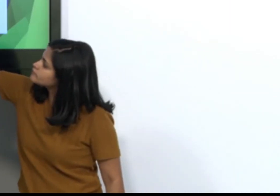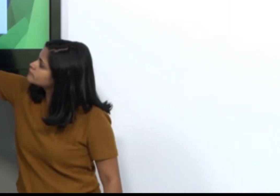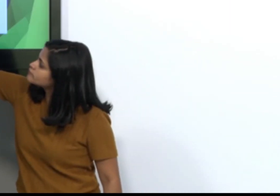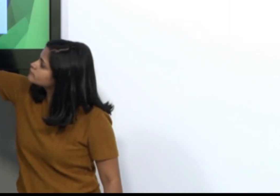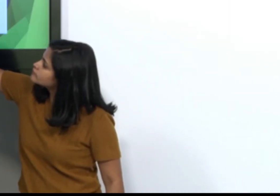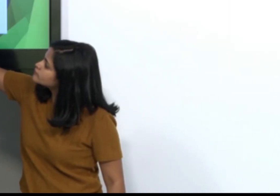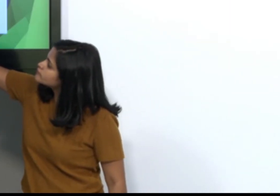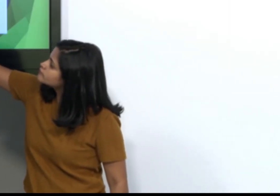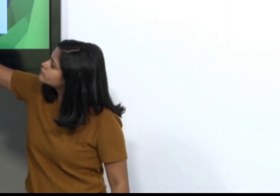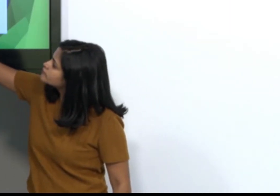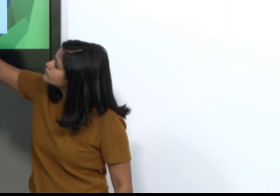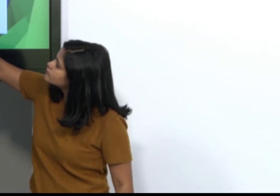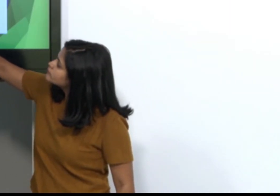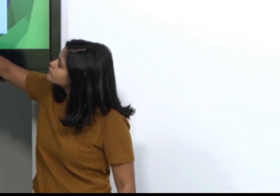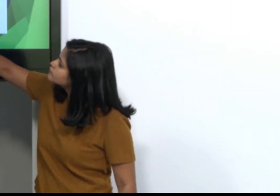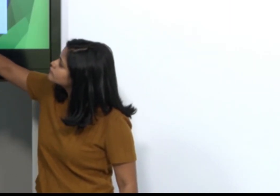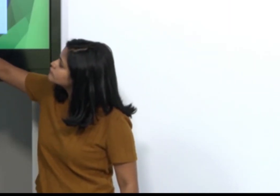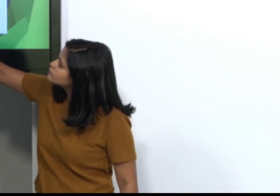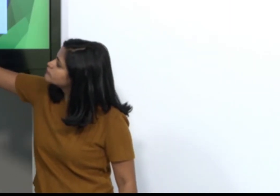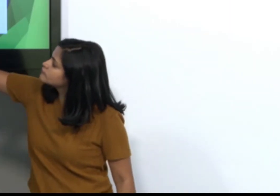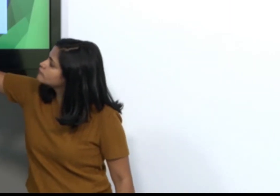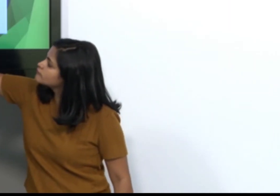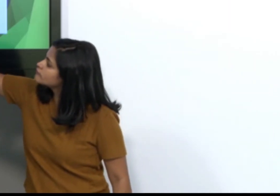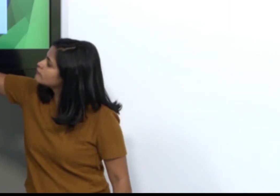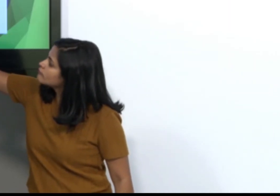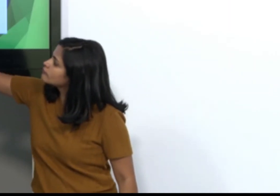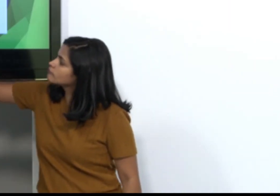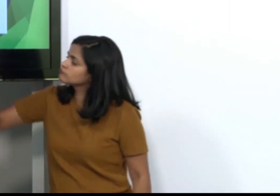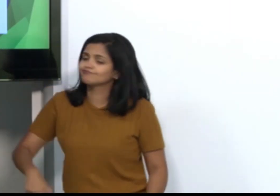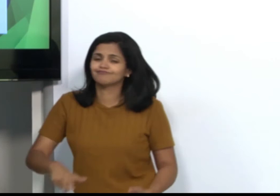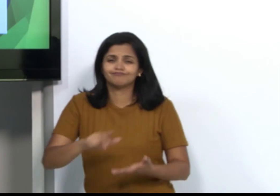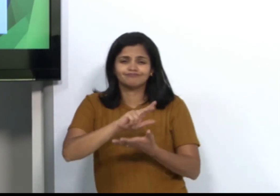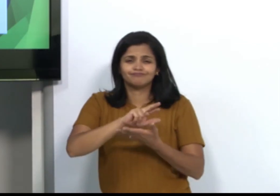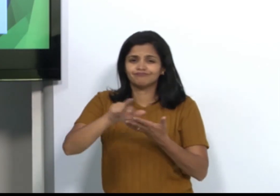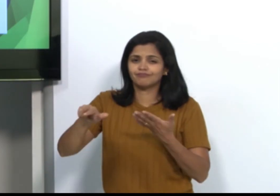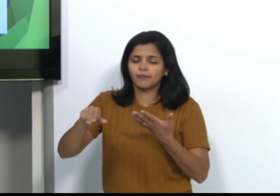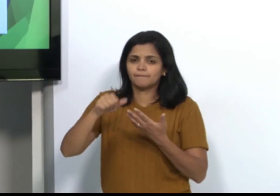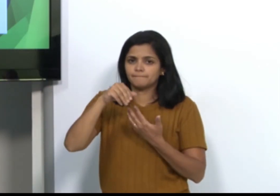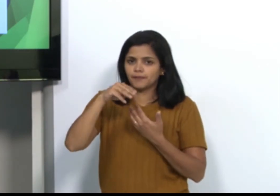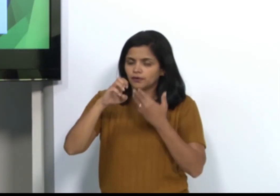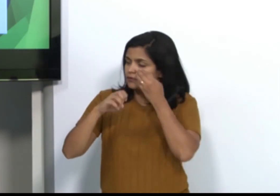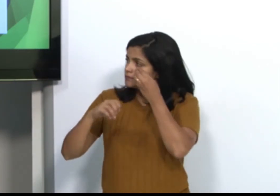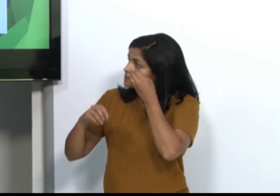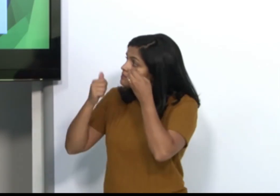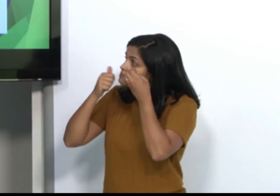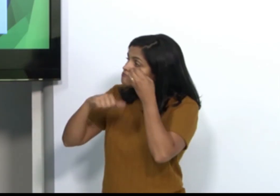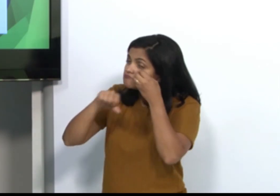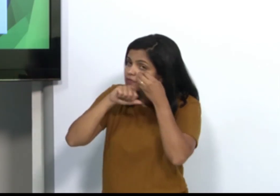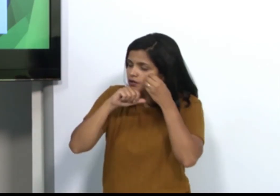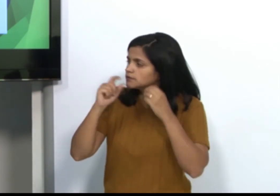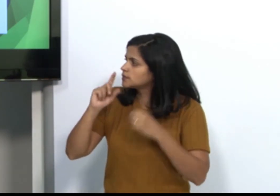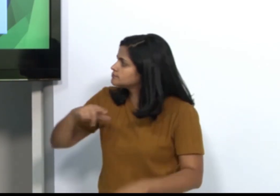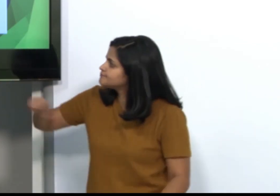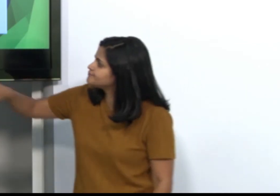Então eu coloquei aqui algumas palavras, coloquei a palavra mãe, veja, aí apareceu ali